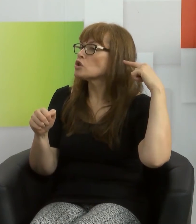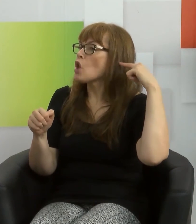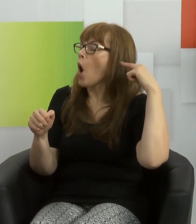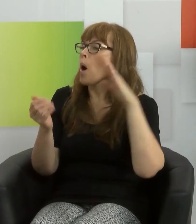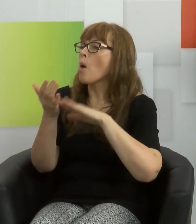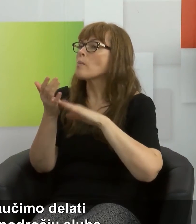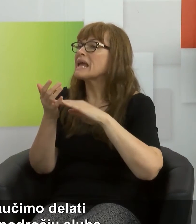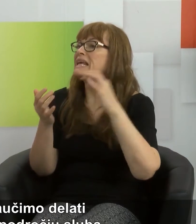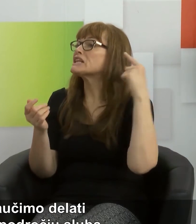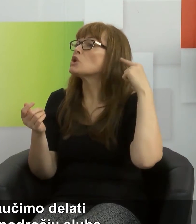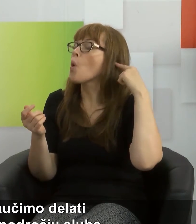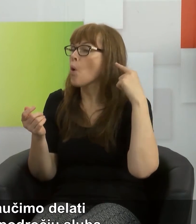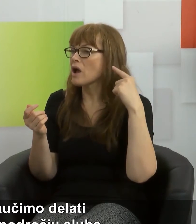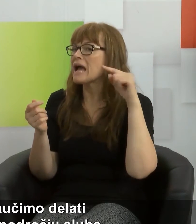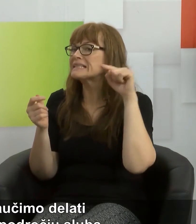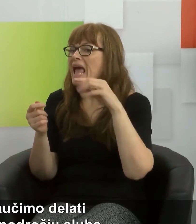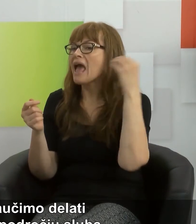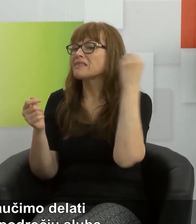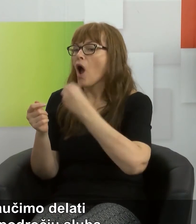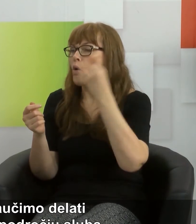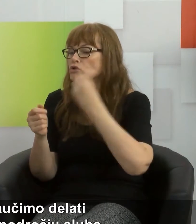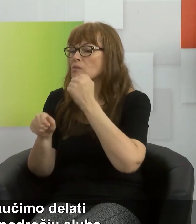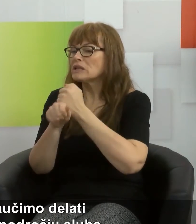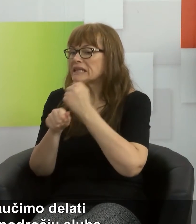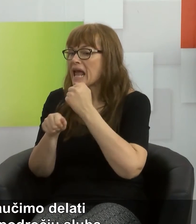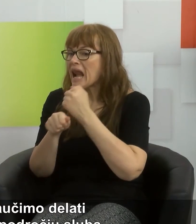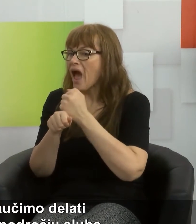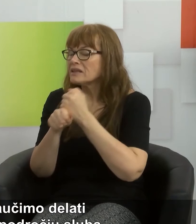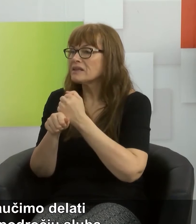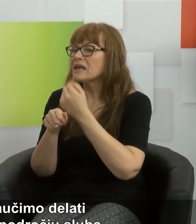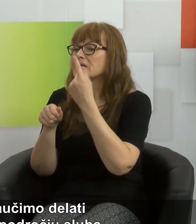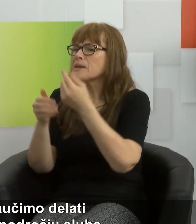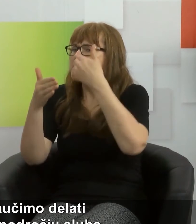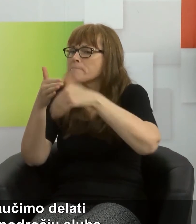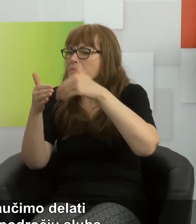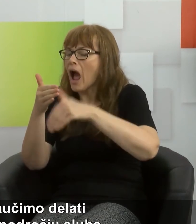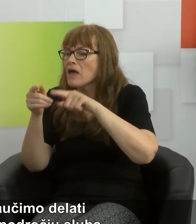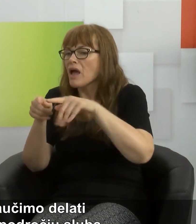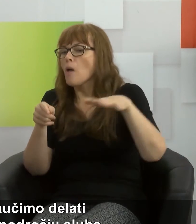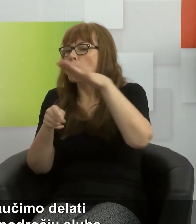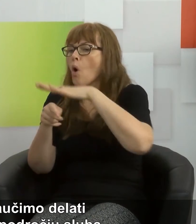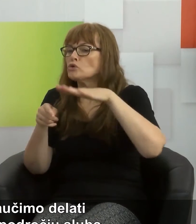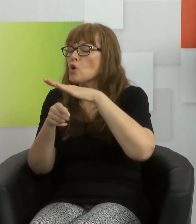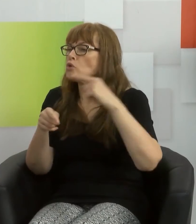sluh. Se pravi, se naučimo delati s primanjkljaji na področju